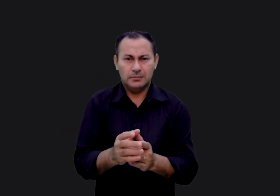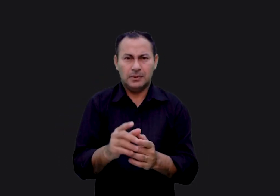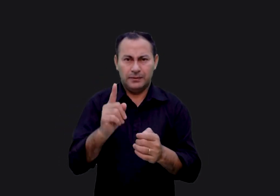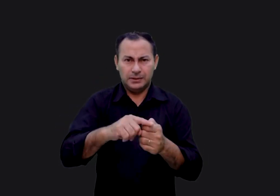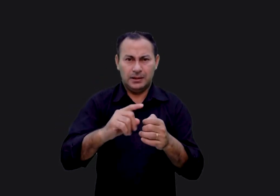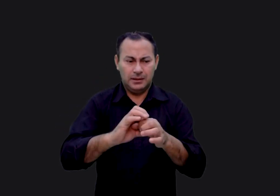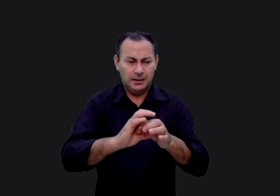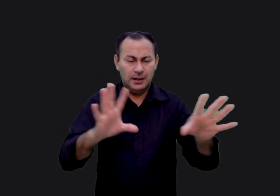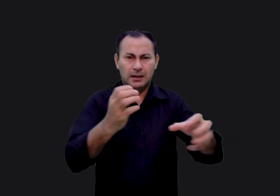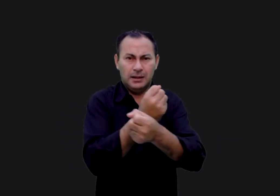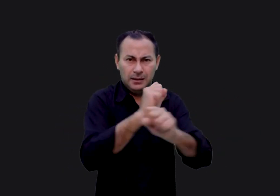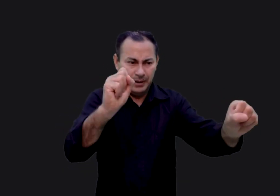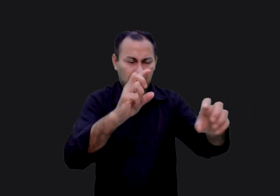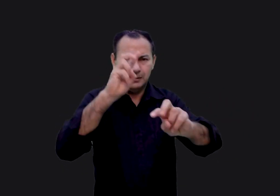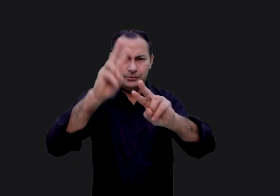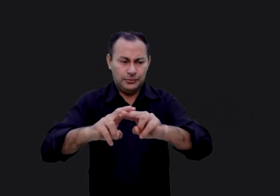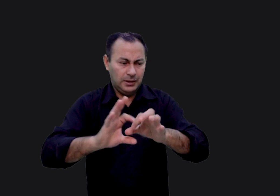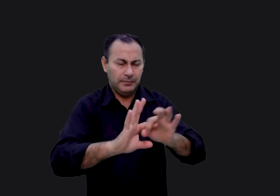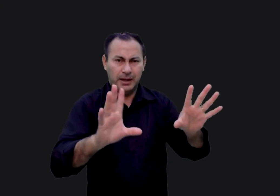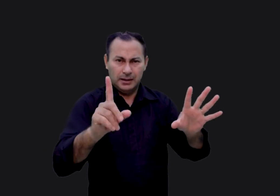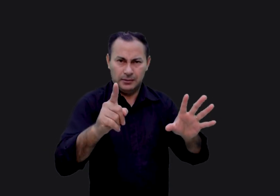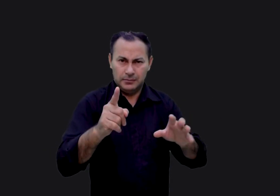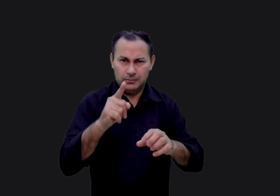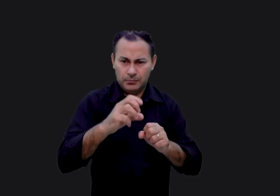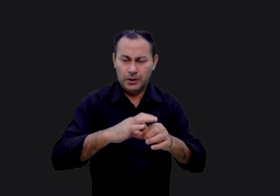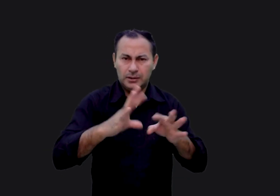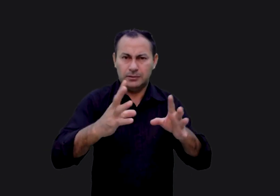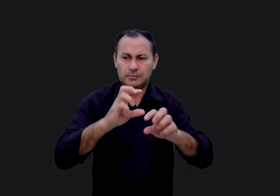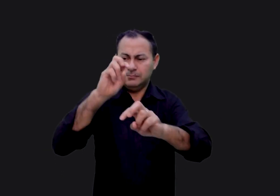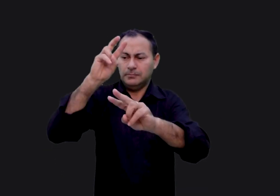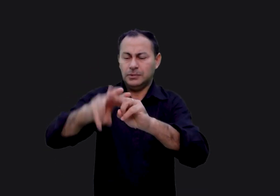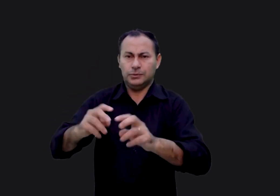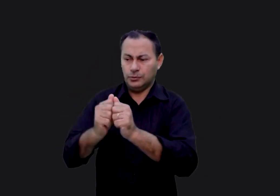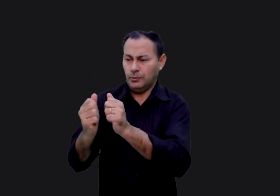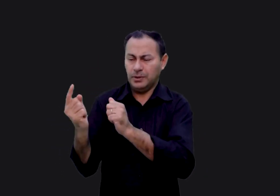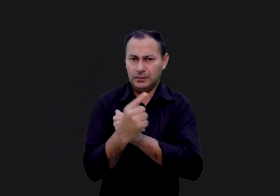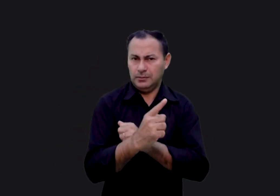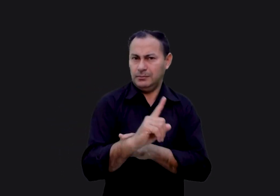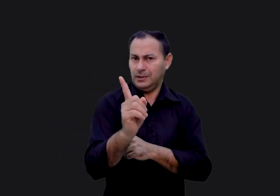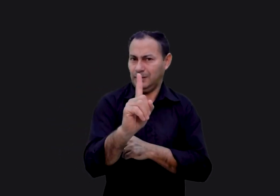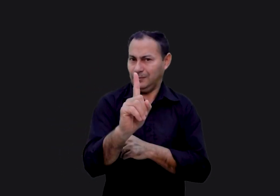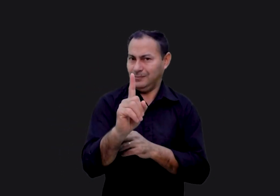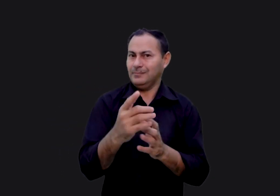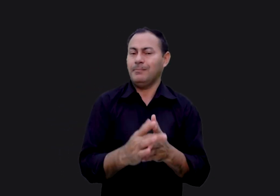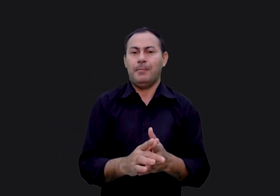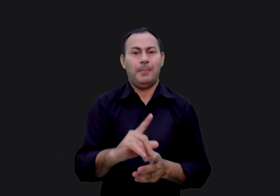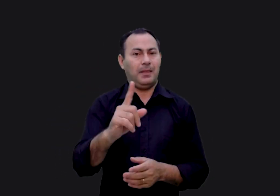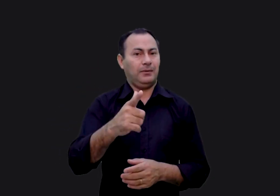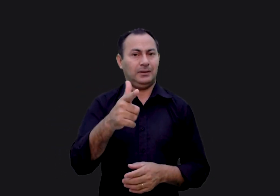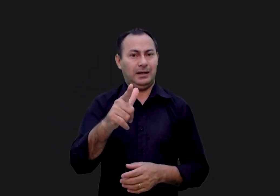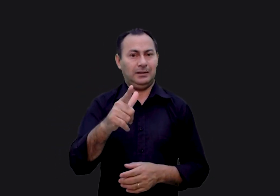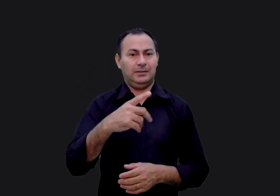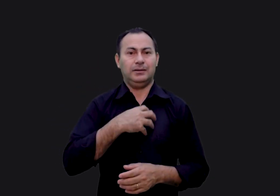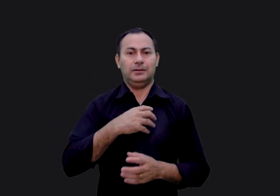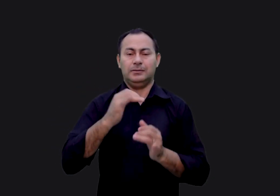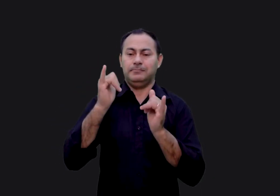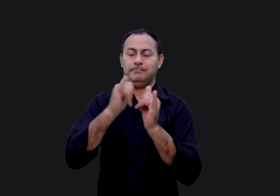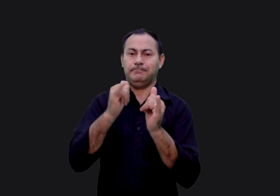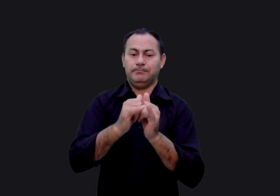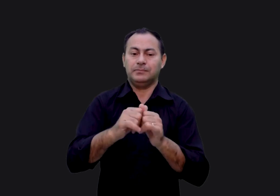em você ser posto em liberdade? Será que você pode sair do presídio comigo? Não. Não existe esse tipo de justificação